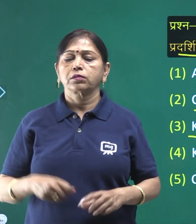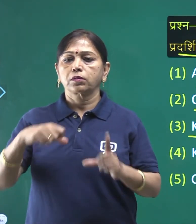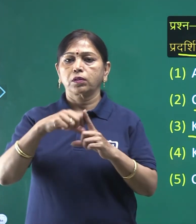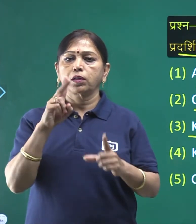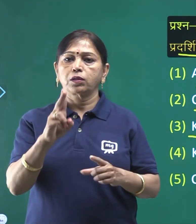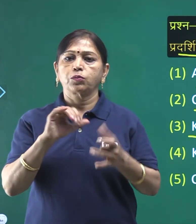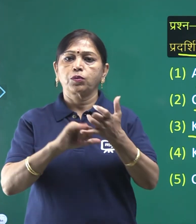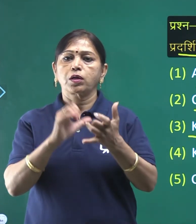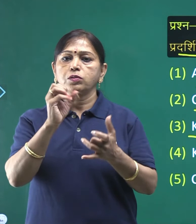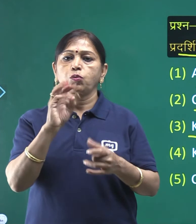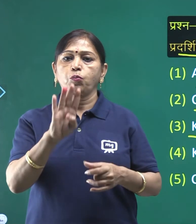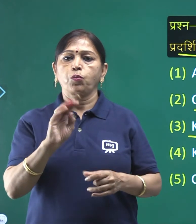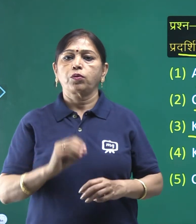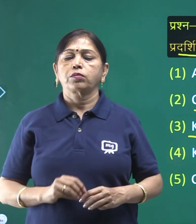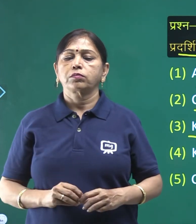K2SO4।